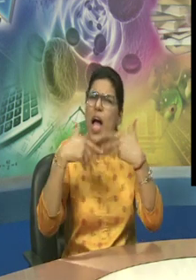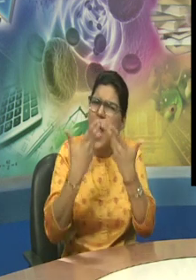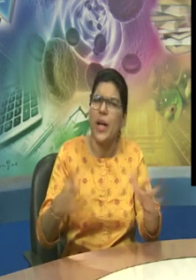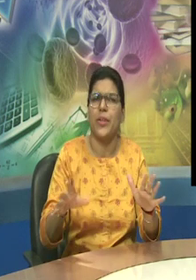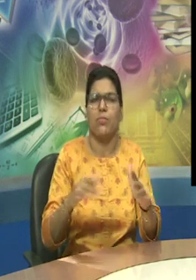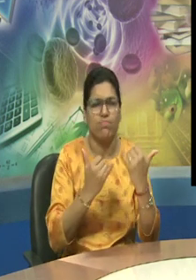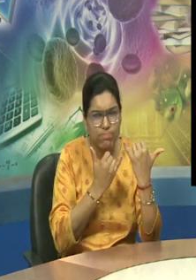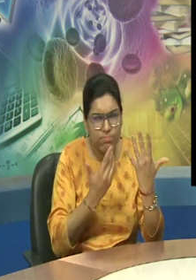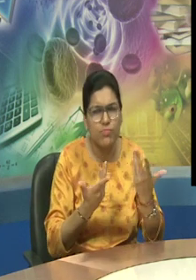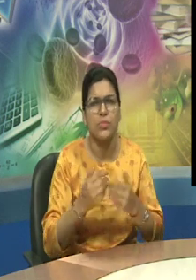पराकाष्ठा है।